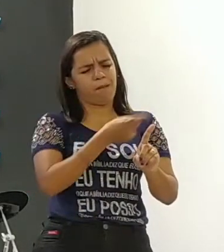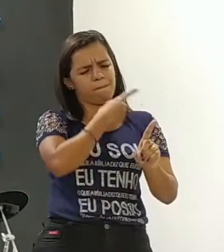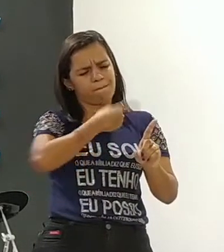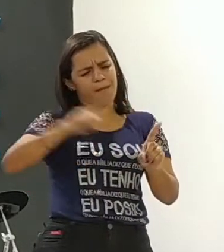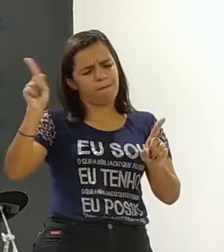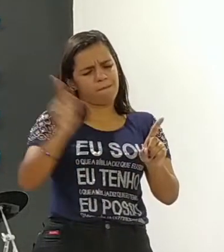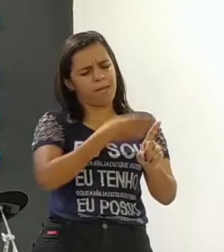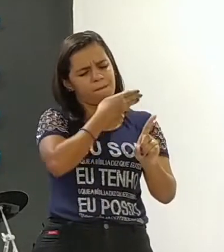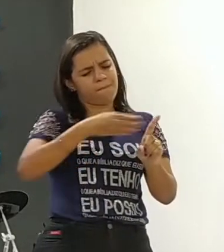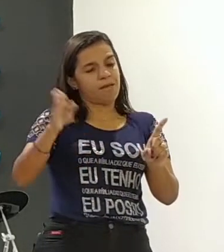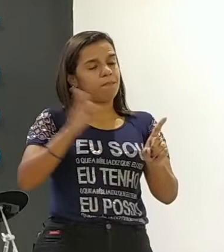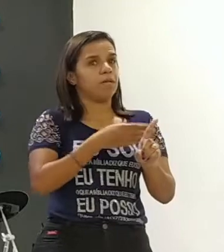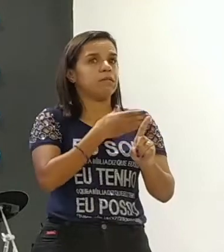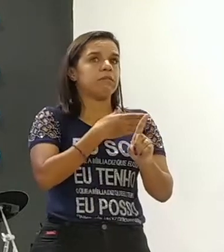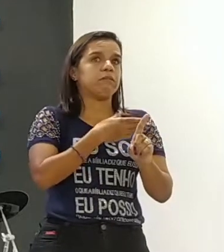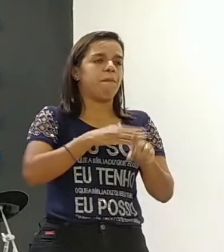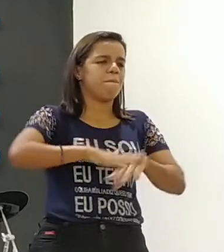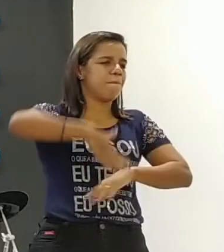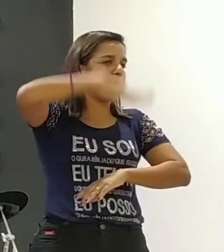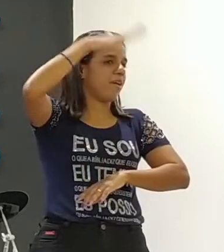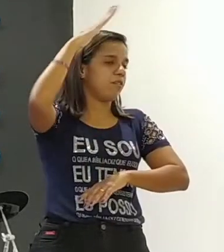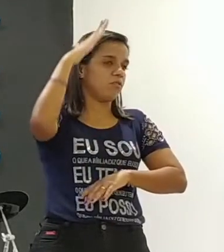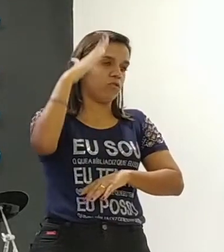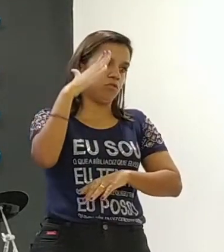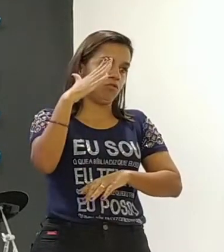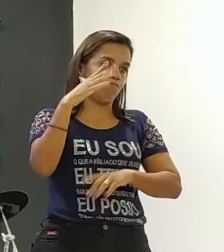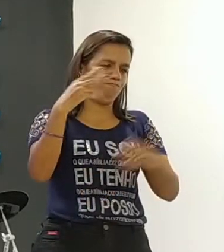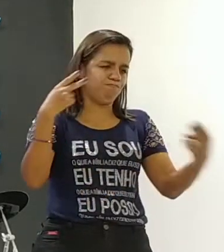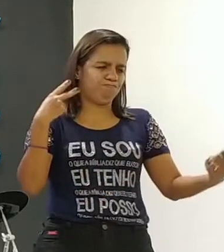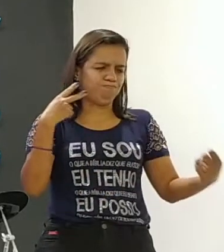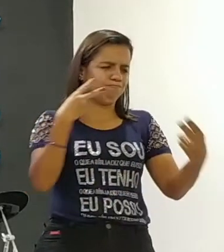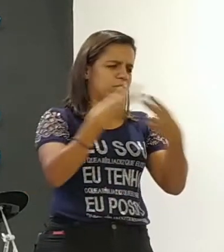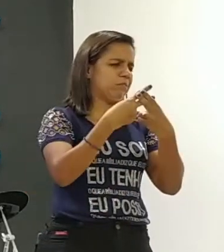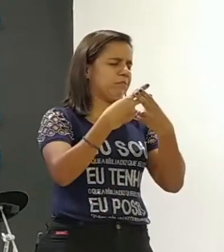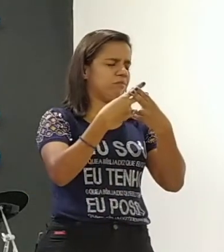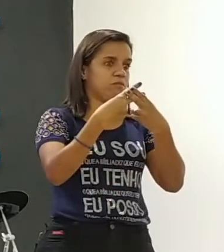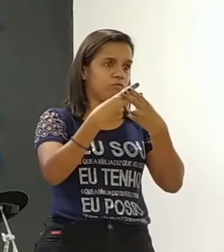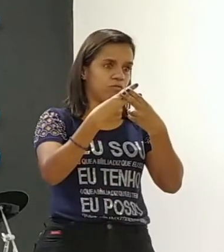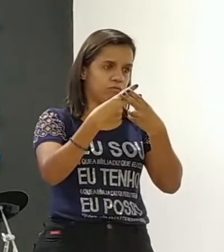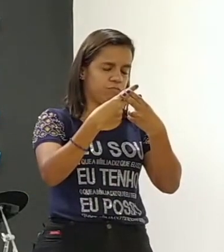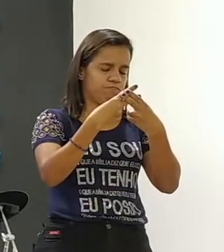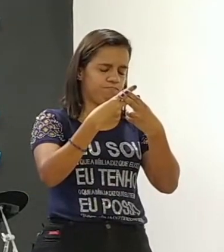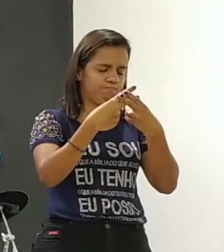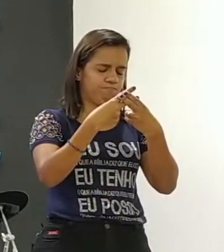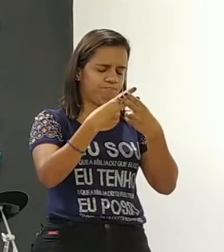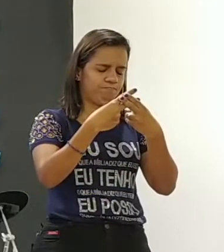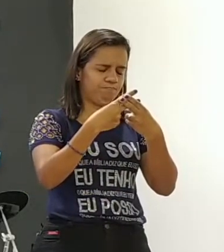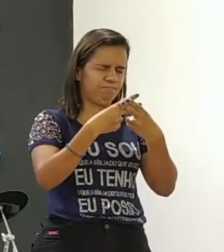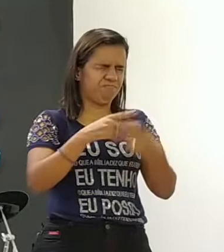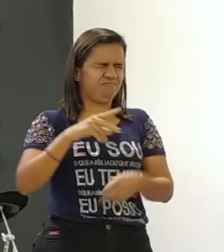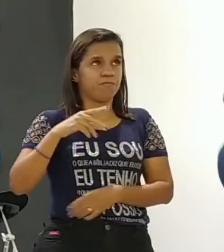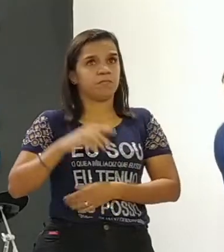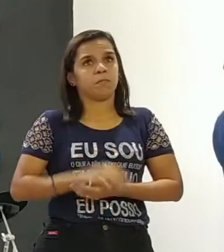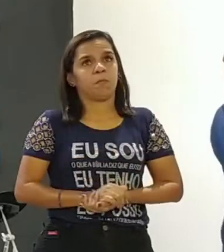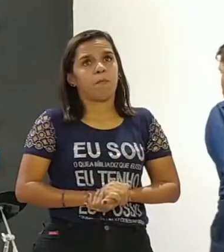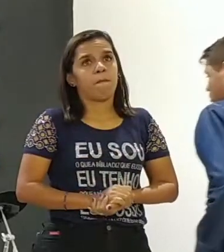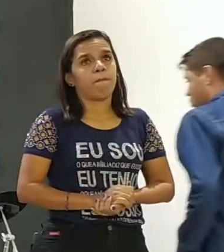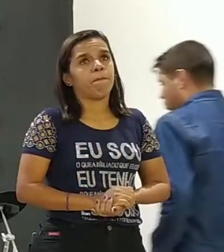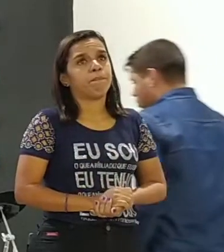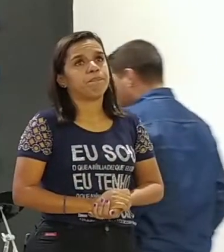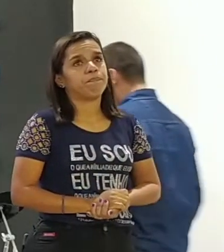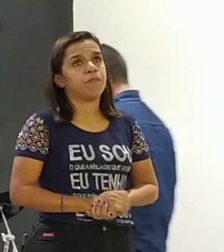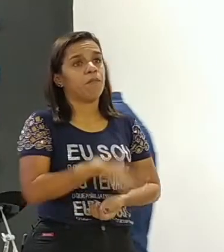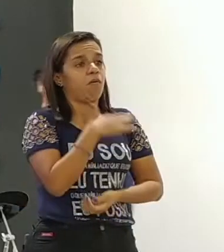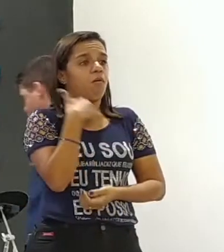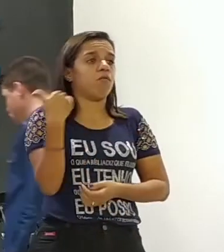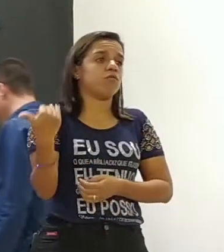chicoteadas, mais do que eles, em prisões, muito mais, em perigo de morte, muitas